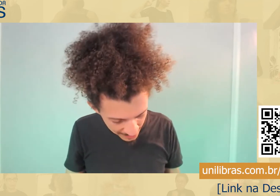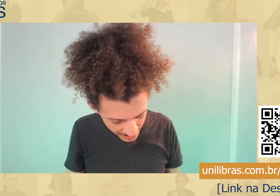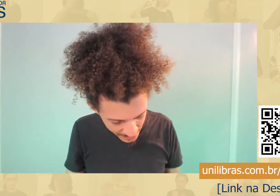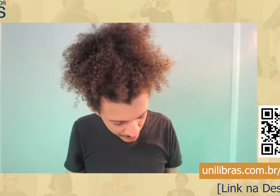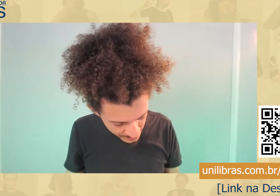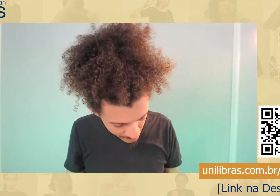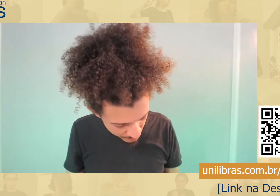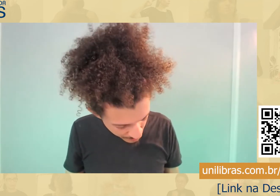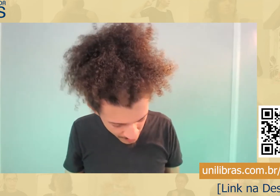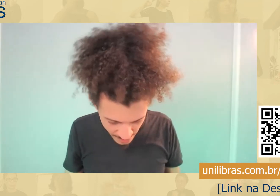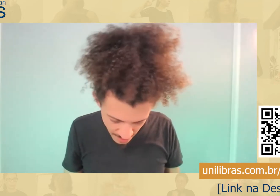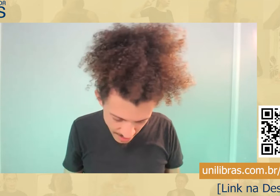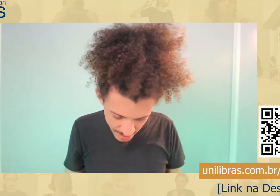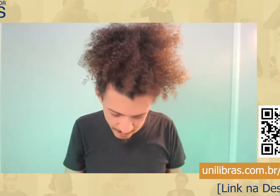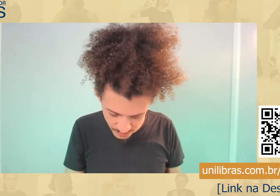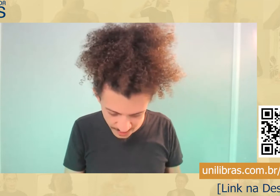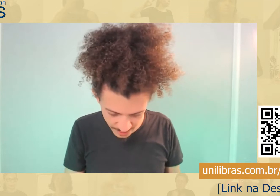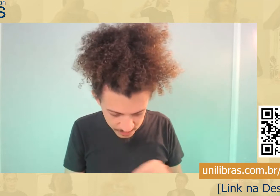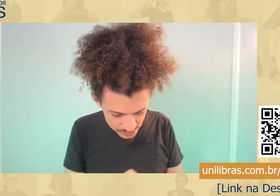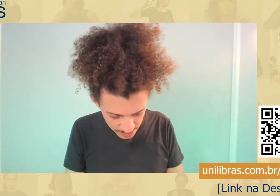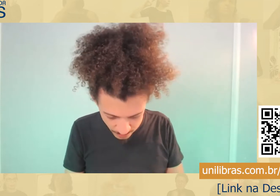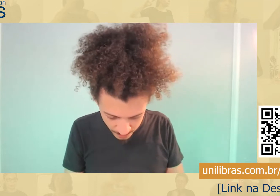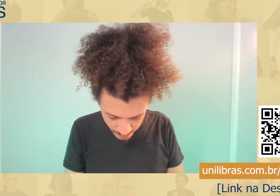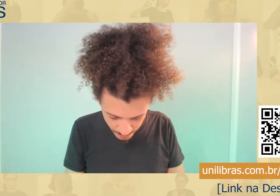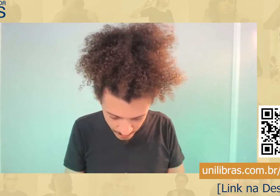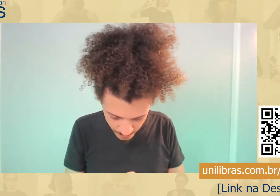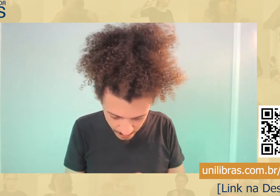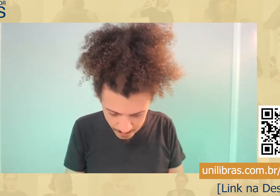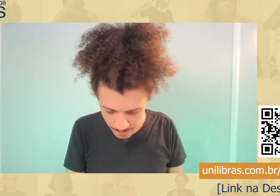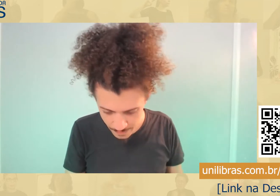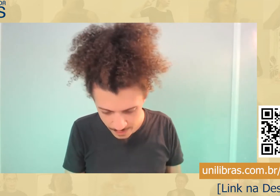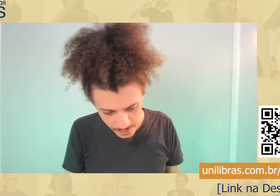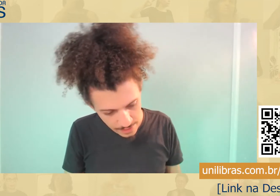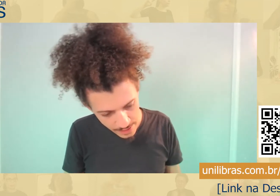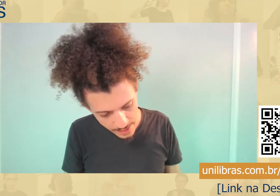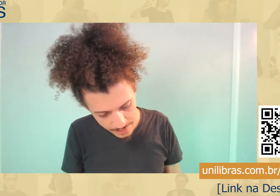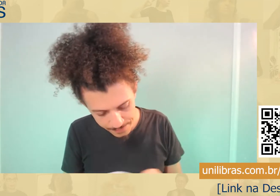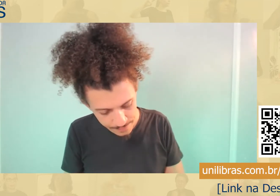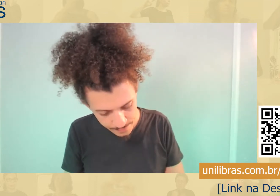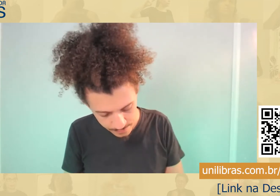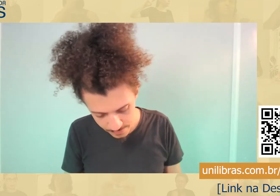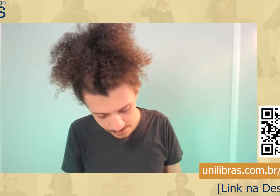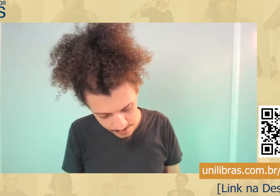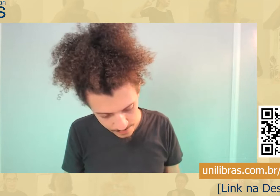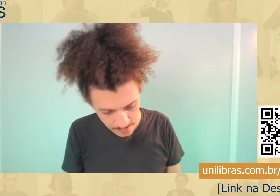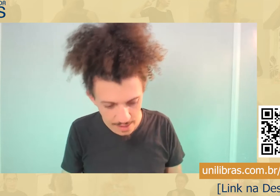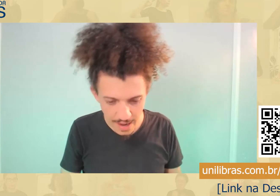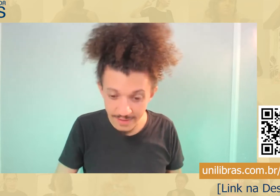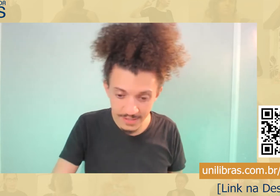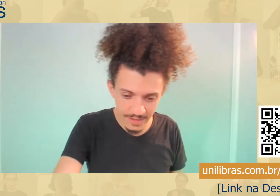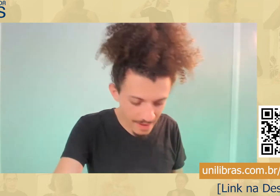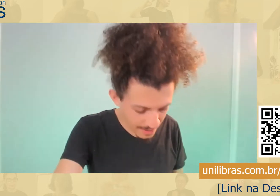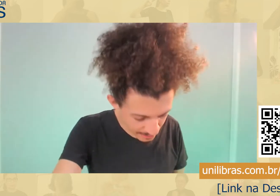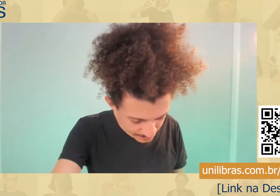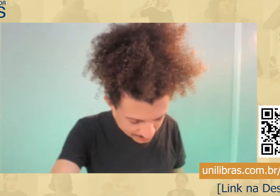uma ideia aqui, por exemplo, vou mostrar aqui um sinal.